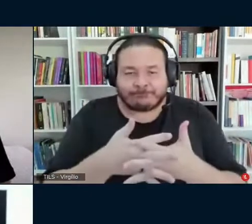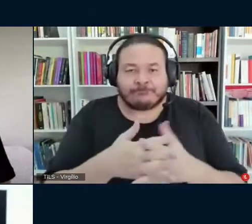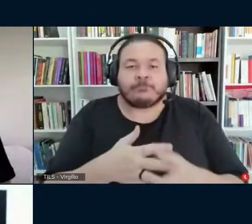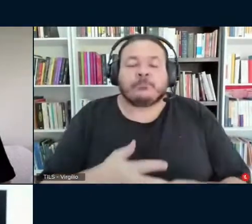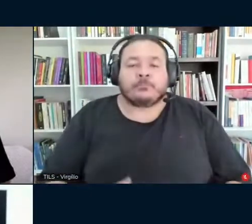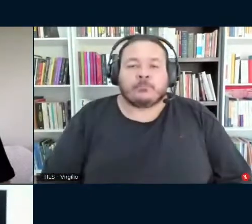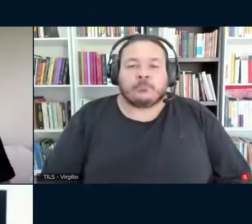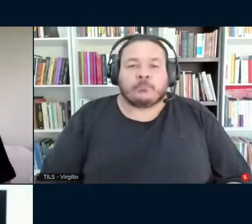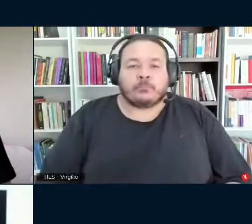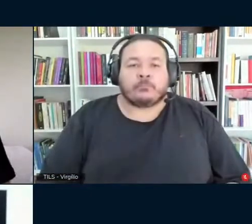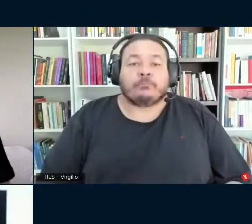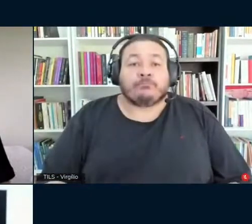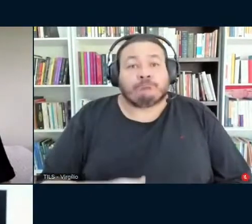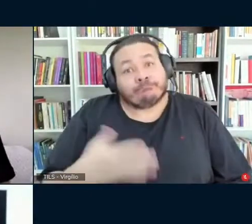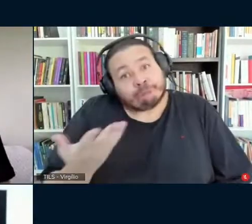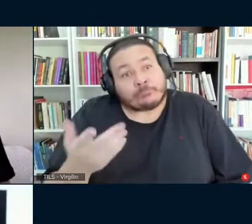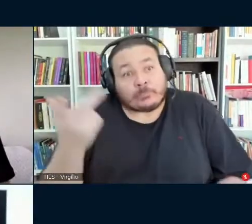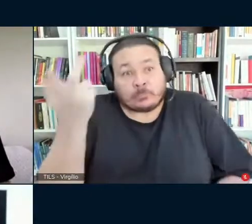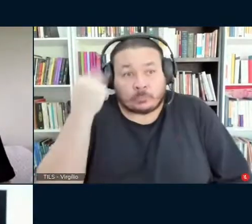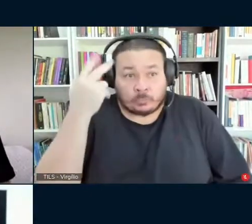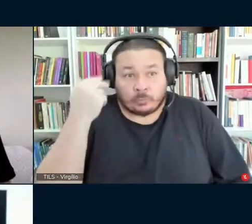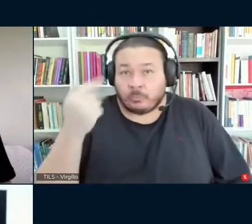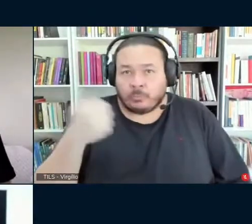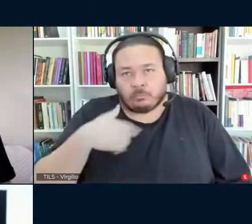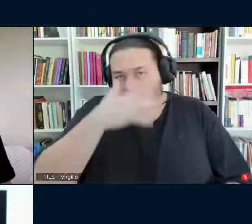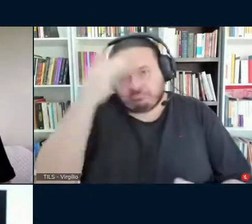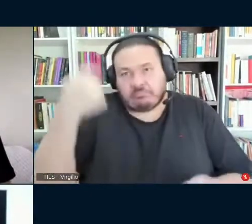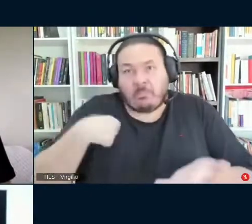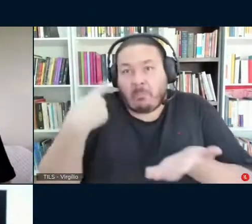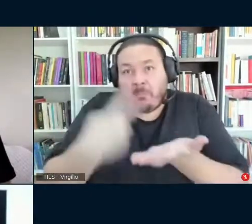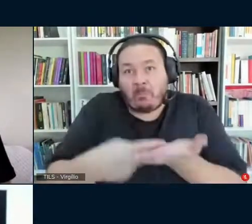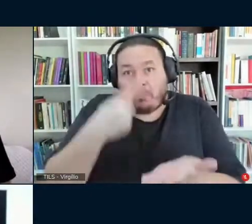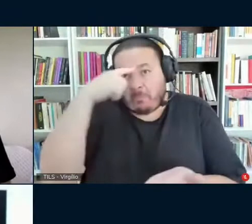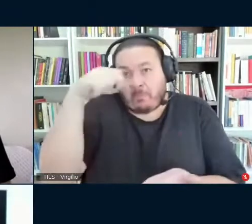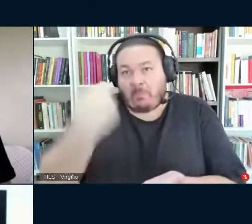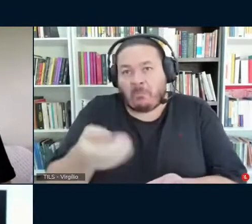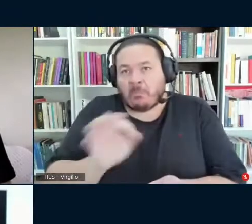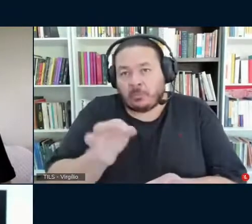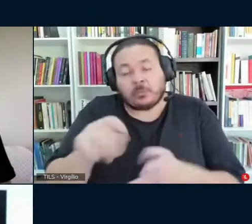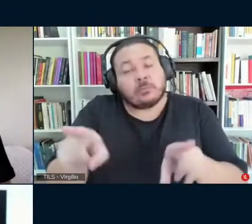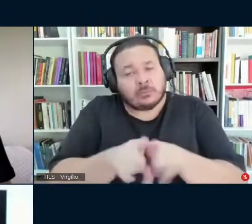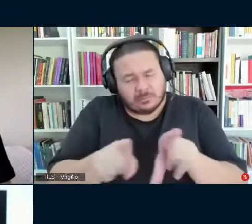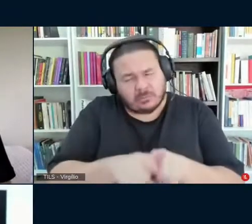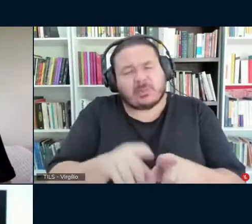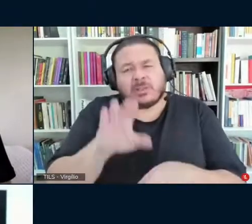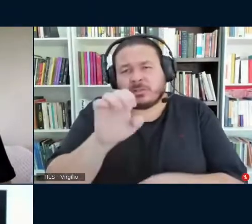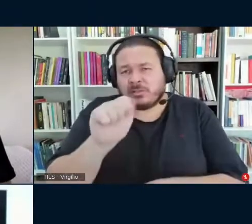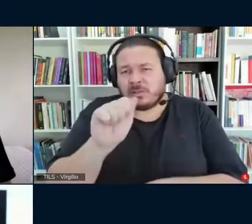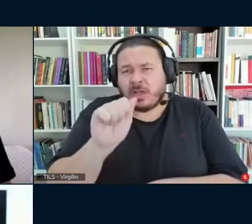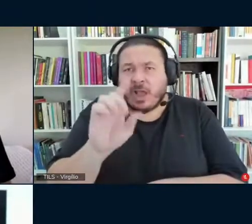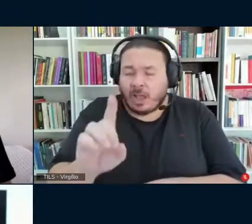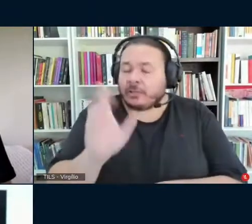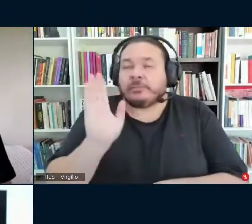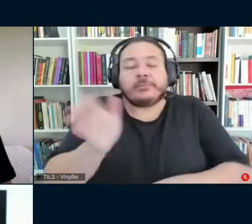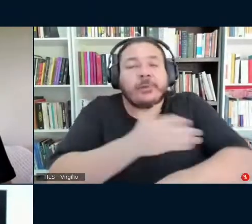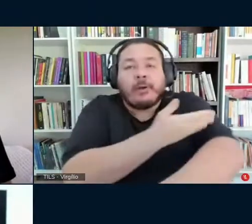e, naturalmente, que ninguém contava com isso, né? Muito menos o SEAD, que está muito acostumado e,